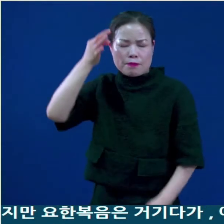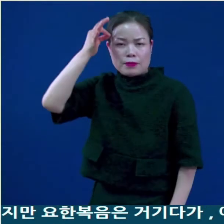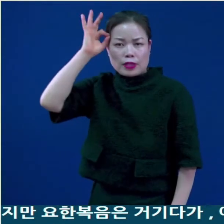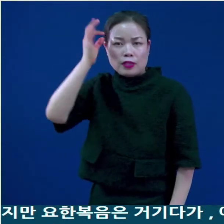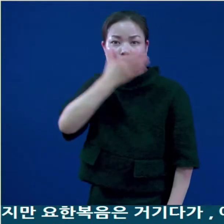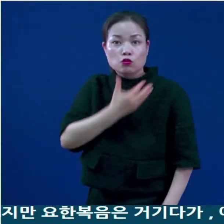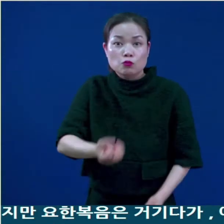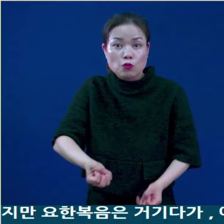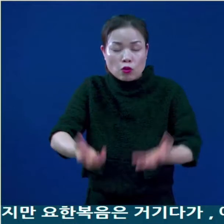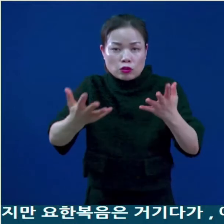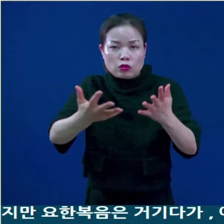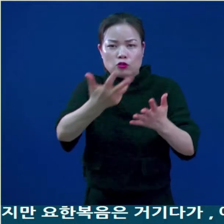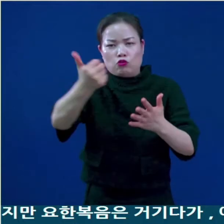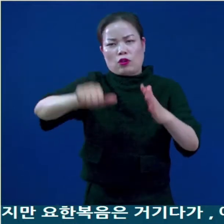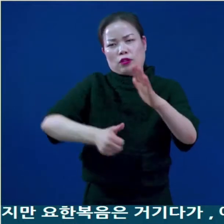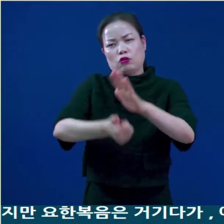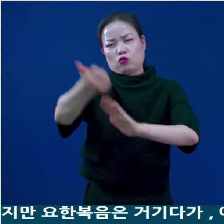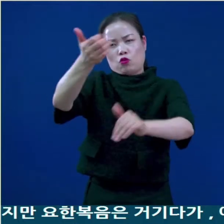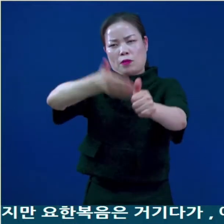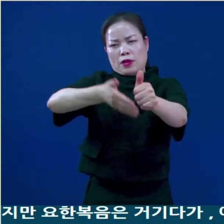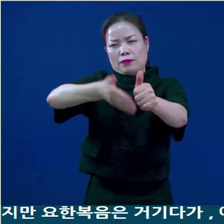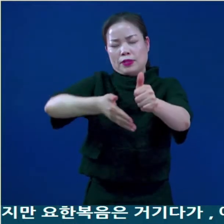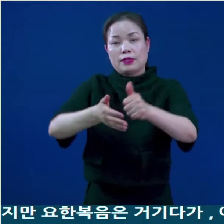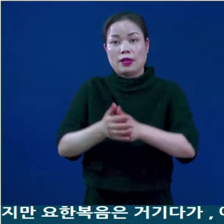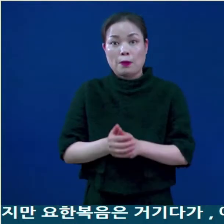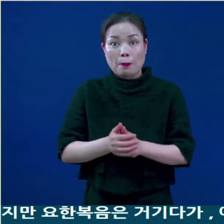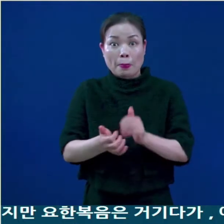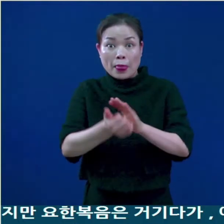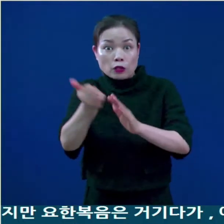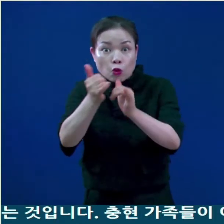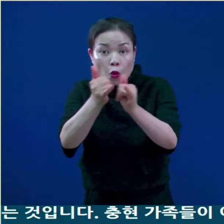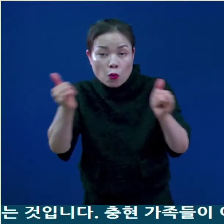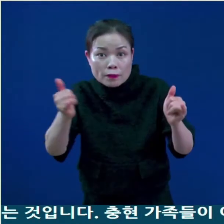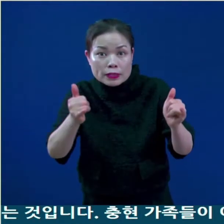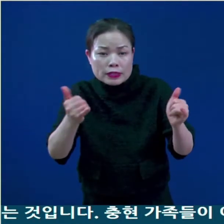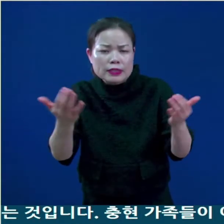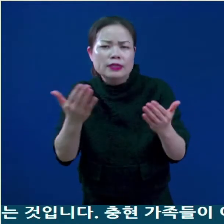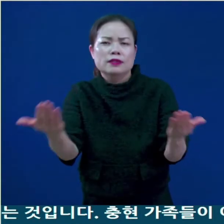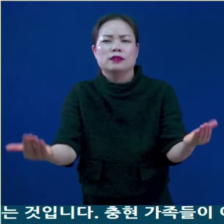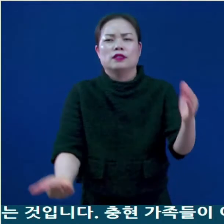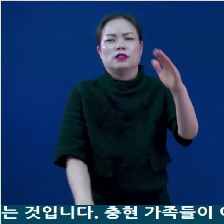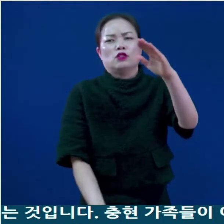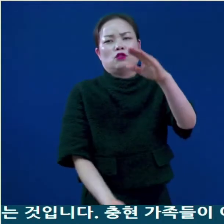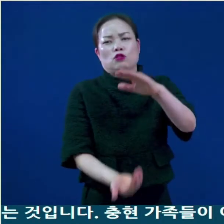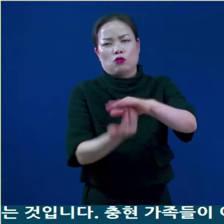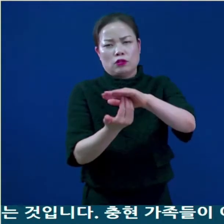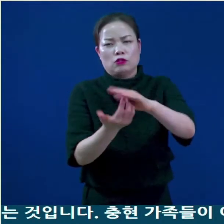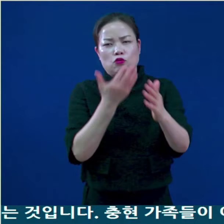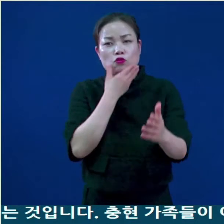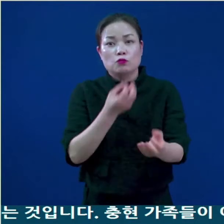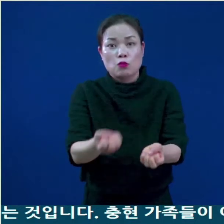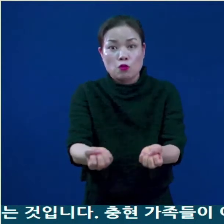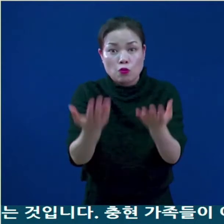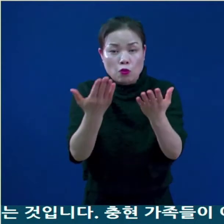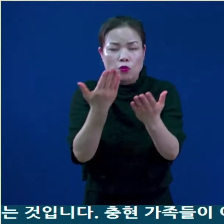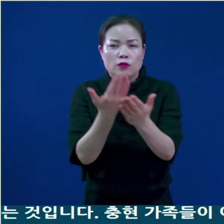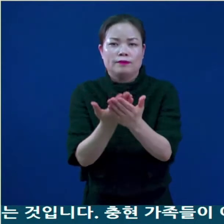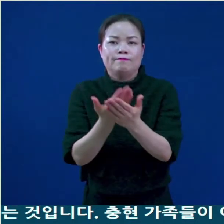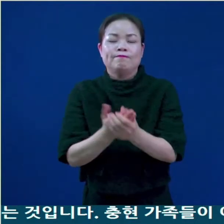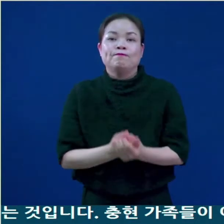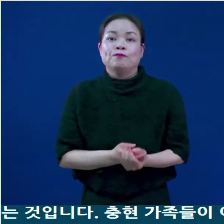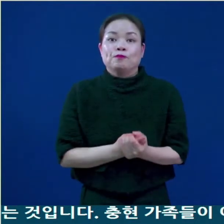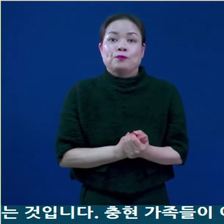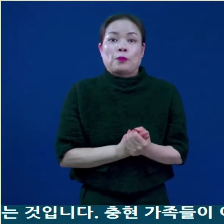축복이 임하기를 주 안에서 소망합니다. 소망하는 자들에게 그 일이 이루어지기를 축복합니다. 이제 조금